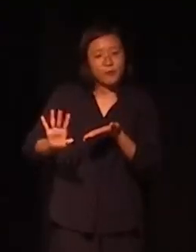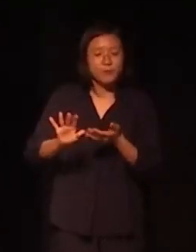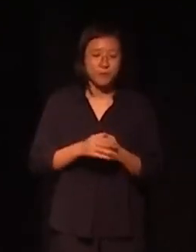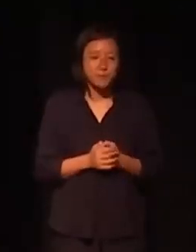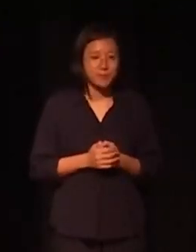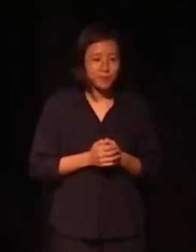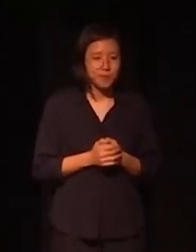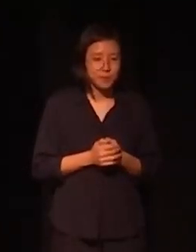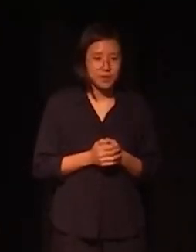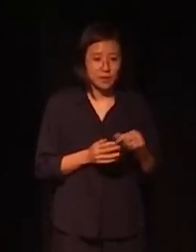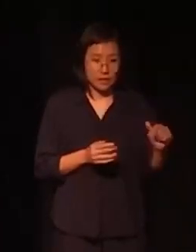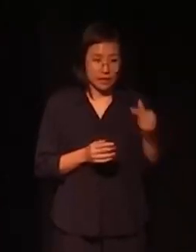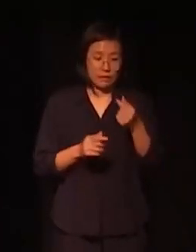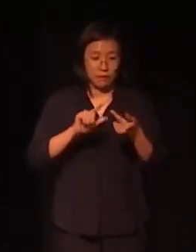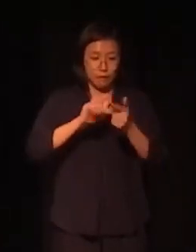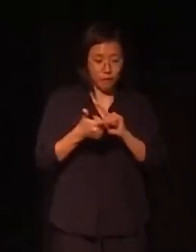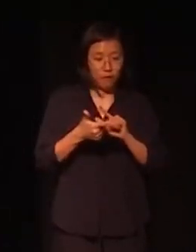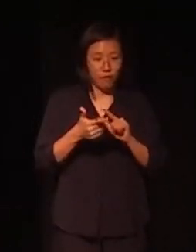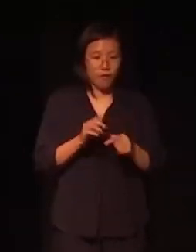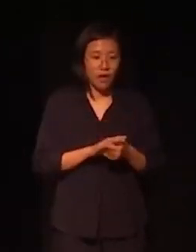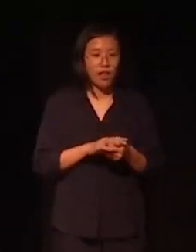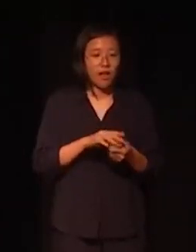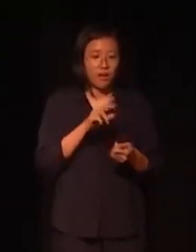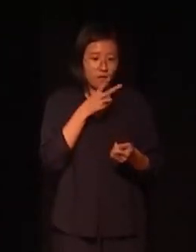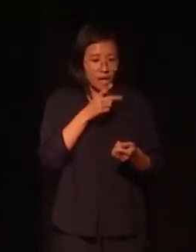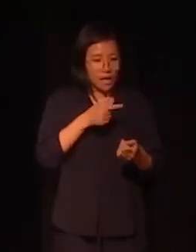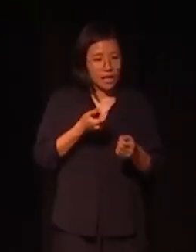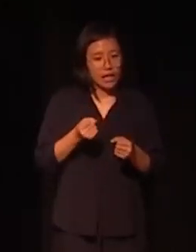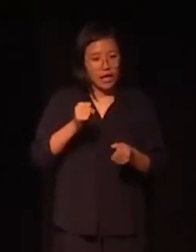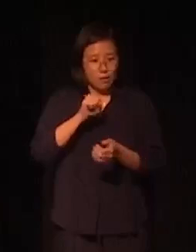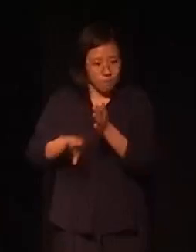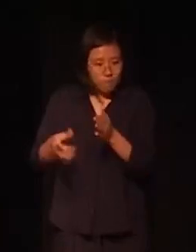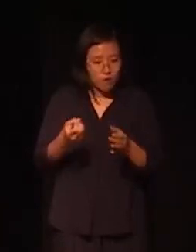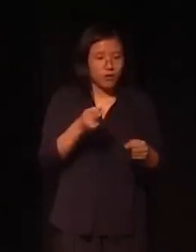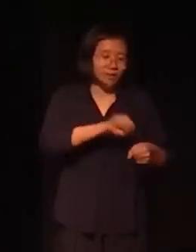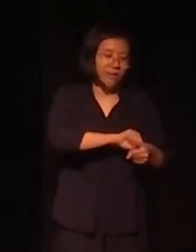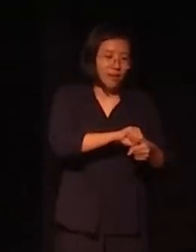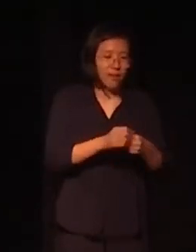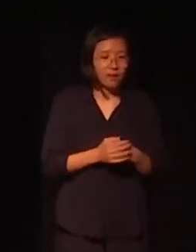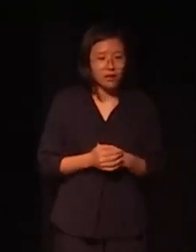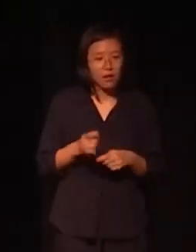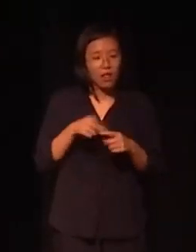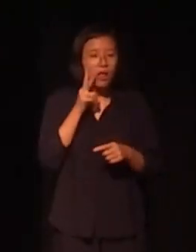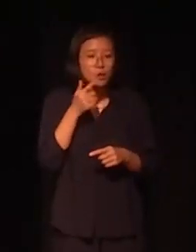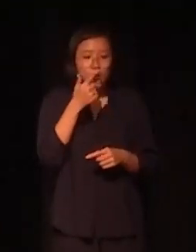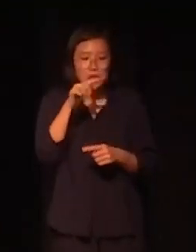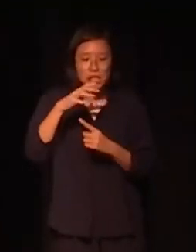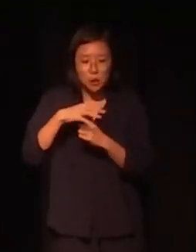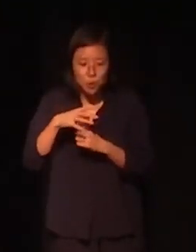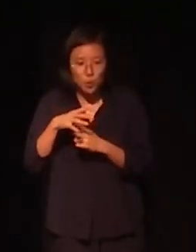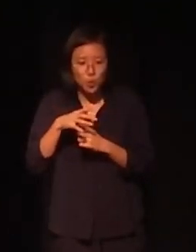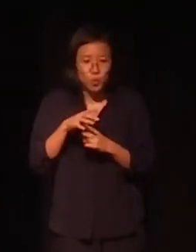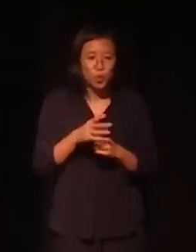have translations which have omissions and additions. Say if you have 香菇包